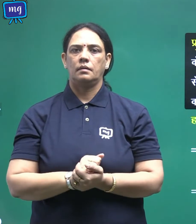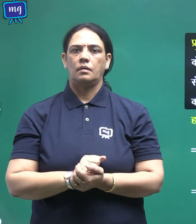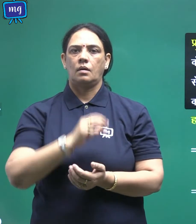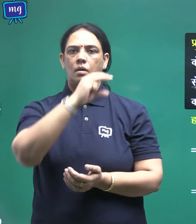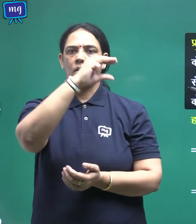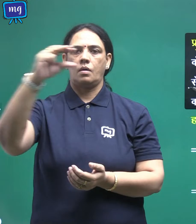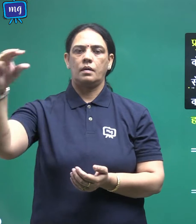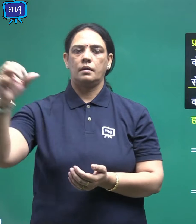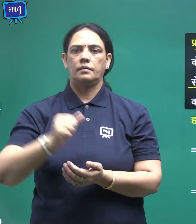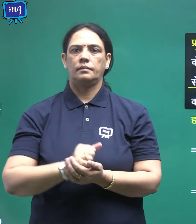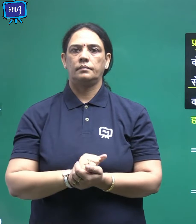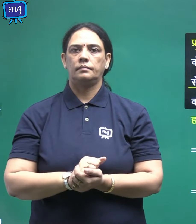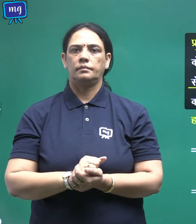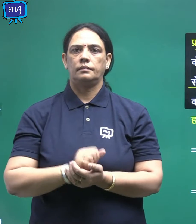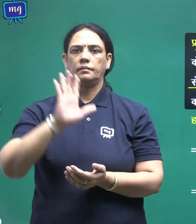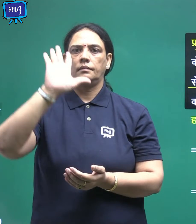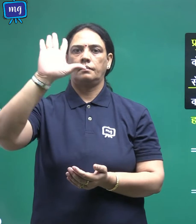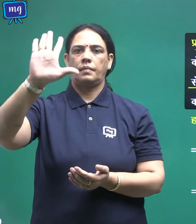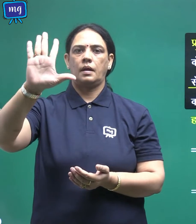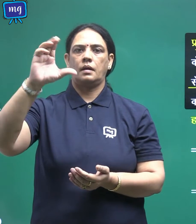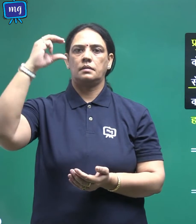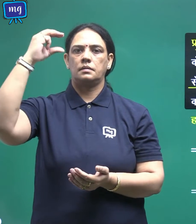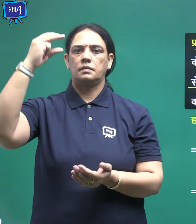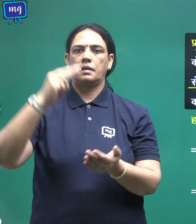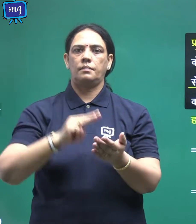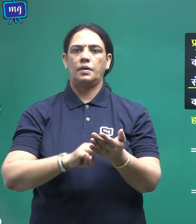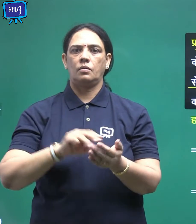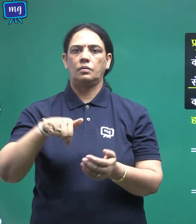व 5 सेमी हो तो